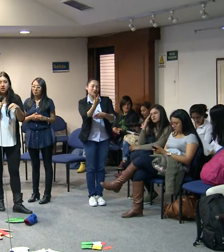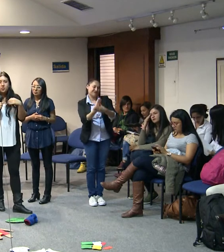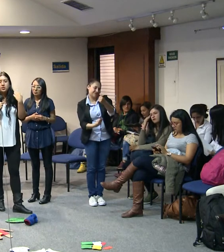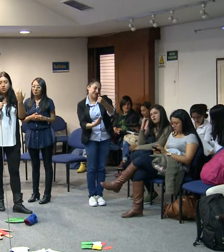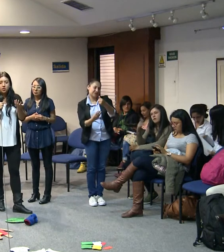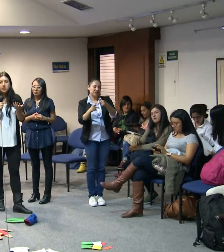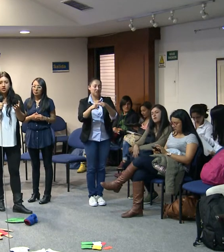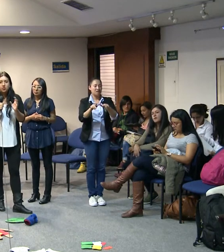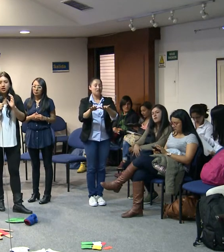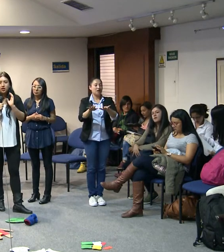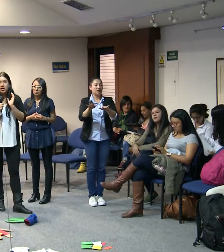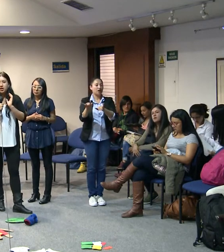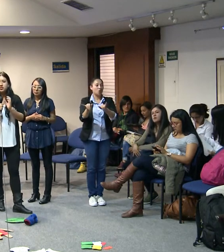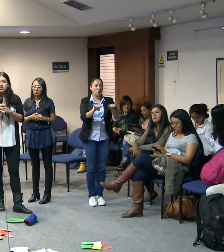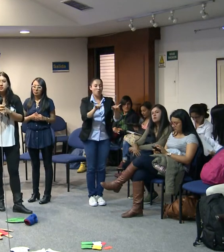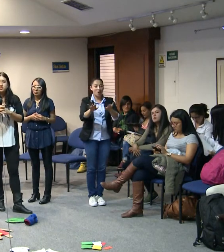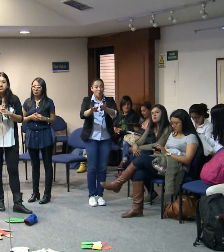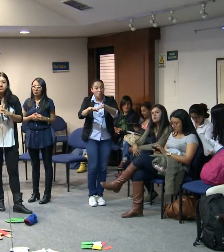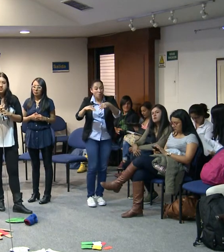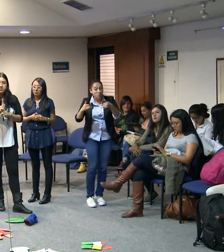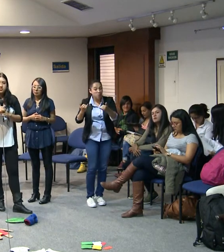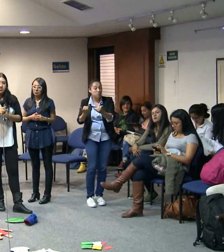realidad, pues aprovechando la edad.